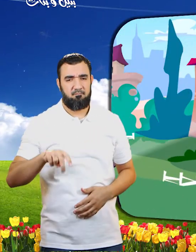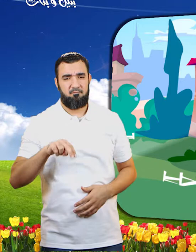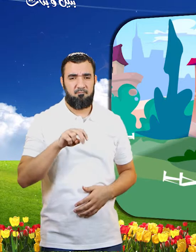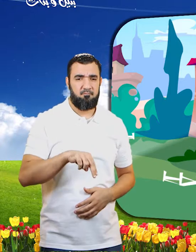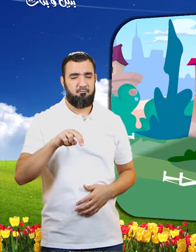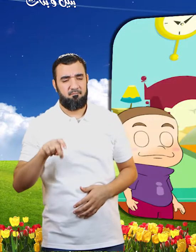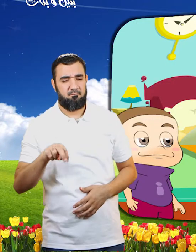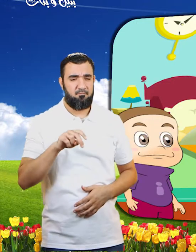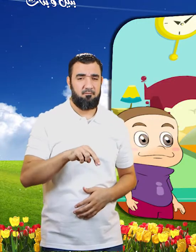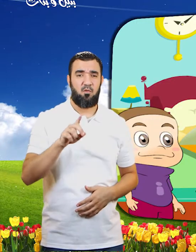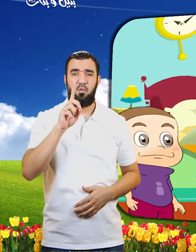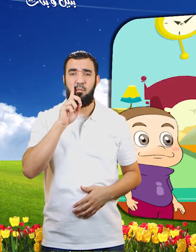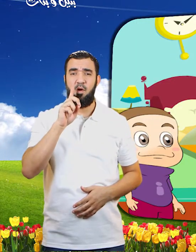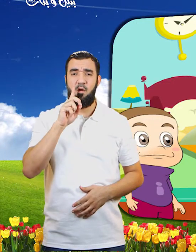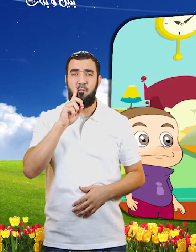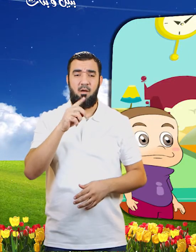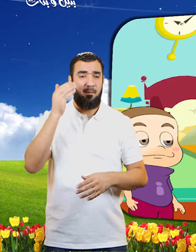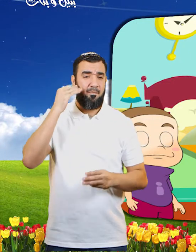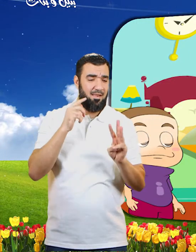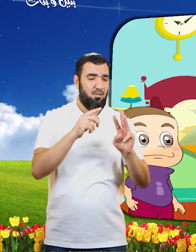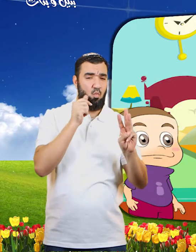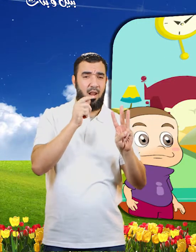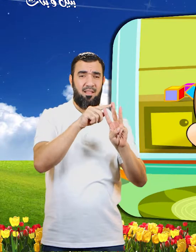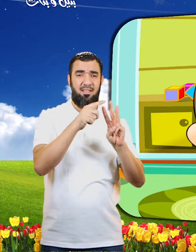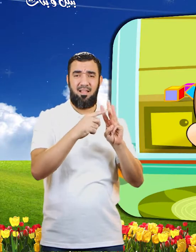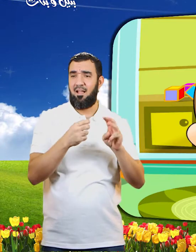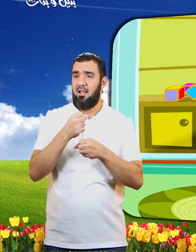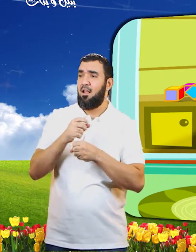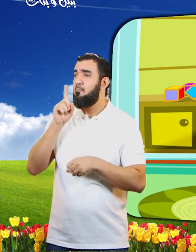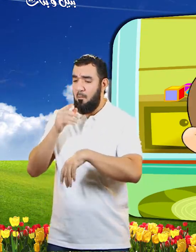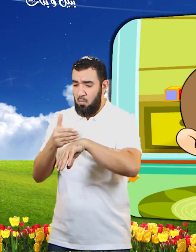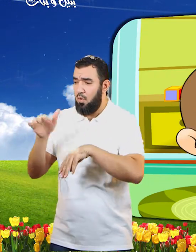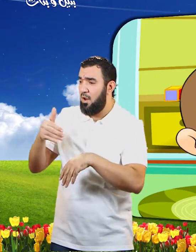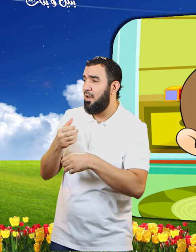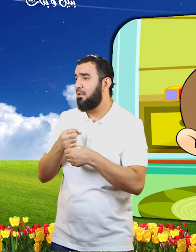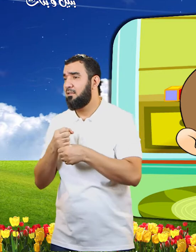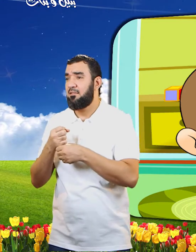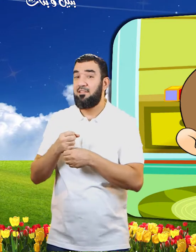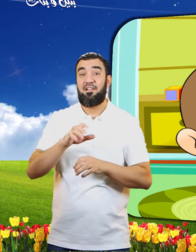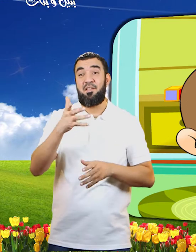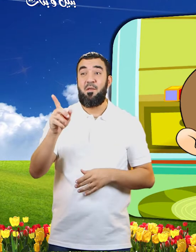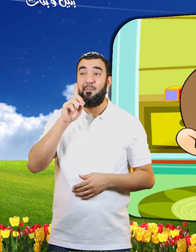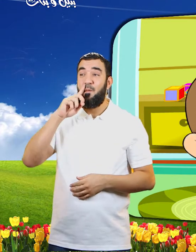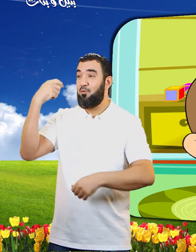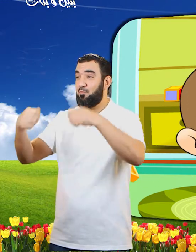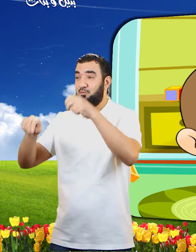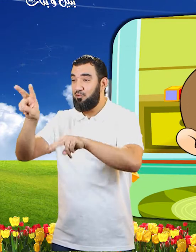لقد تأخرت أمي كثيرا لعلها تشتري لنا المزيد من قطع الحلوى